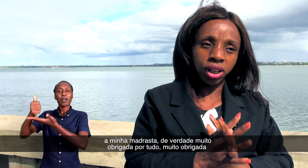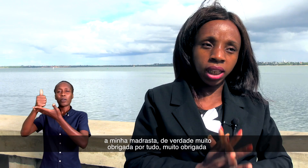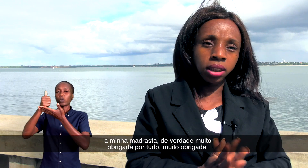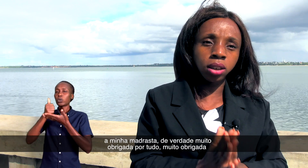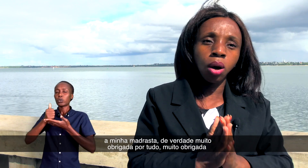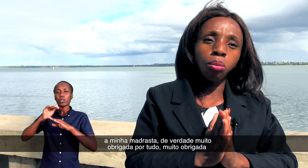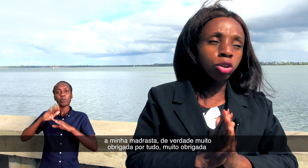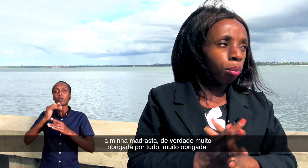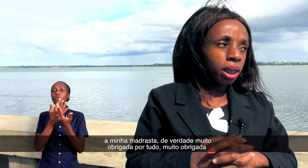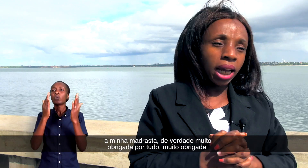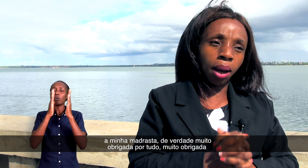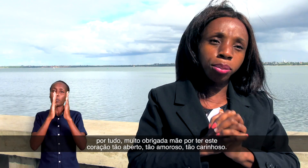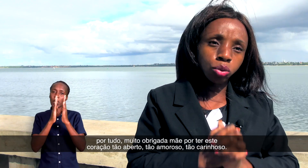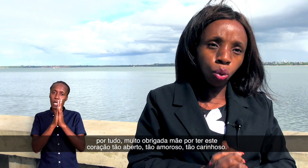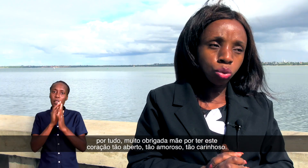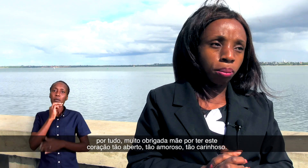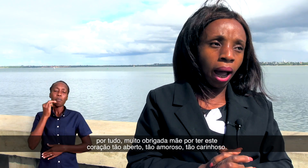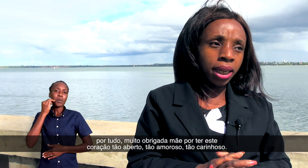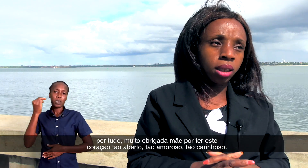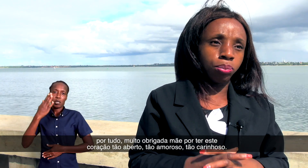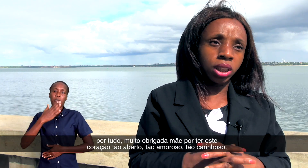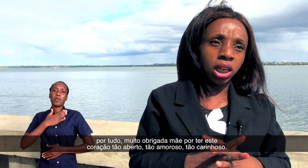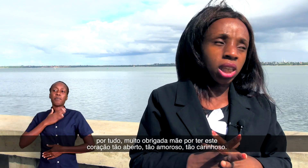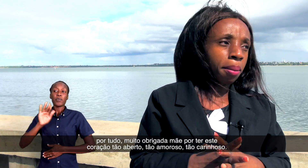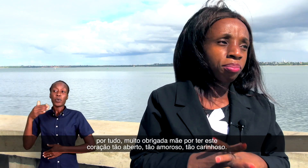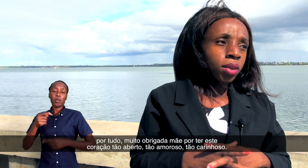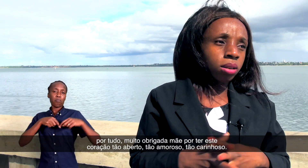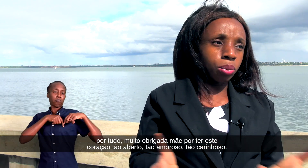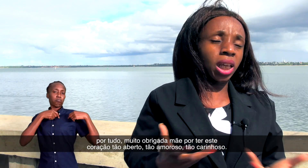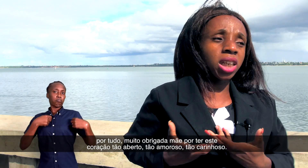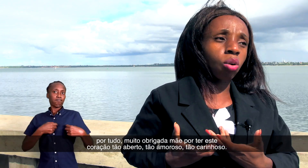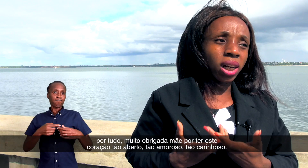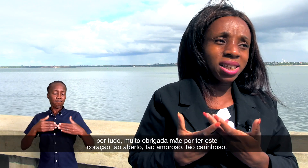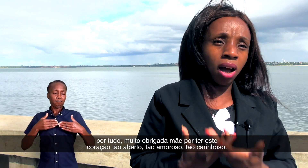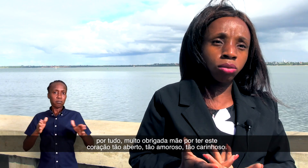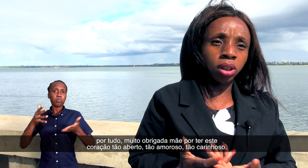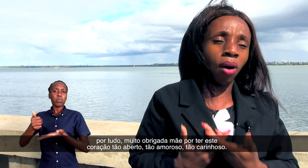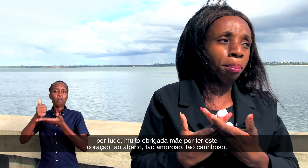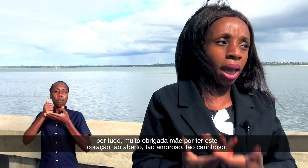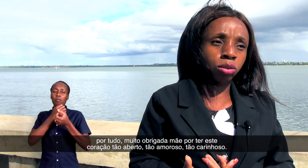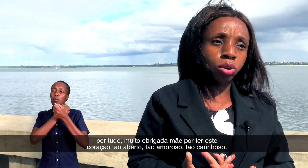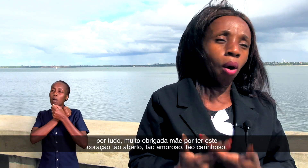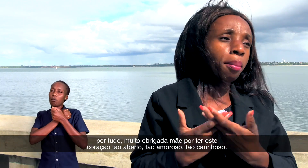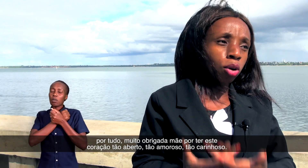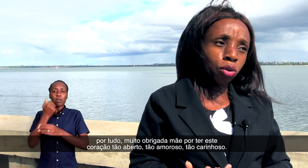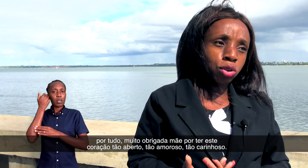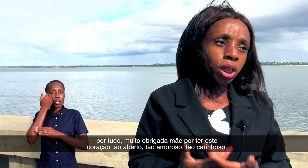verdade, muito obrigada por tudo, mãe. Por ter esse coração tão aberto, tão amoroso e